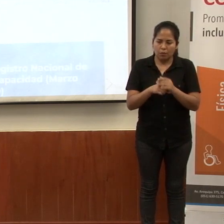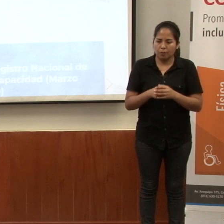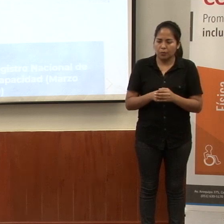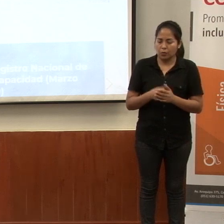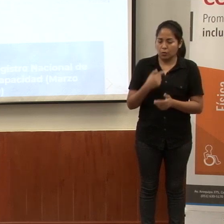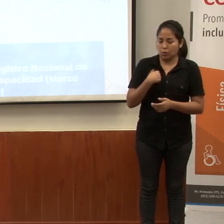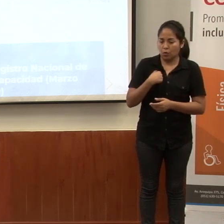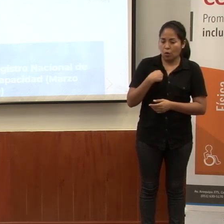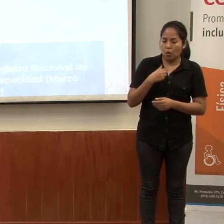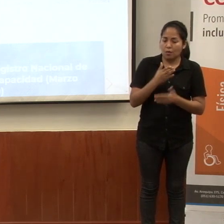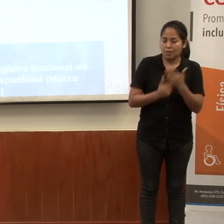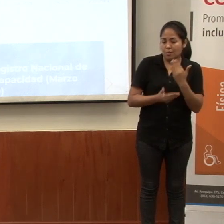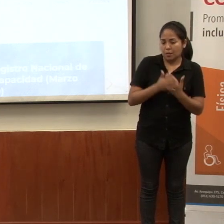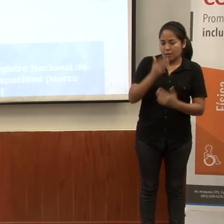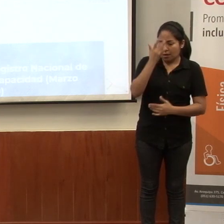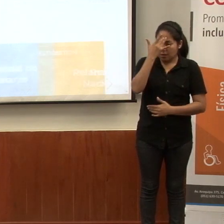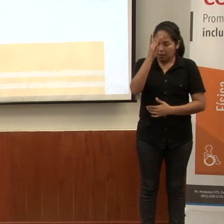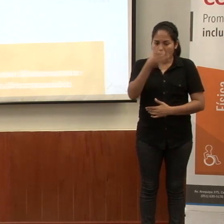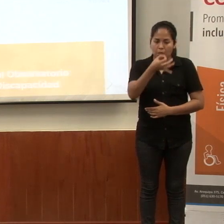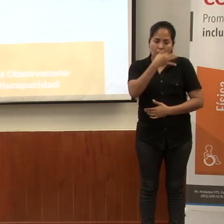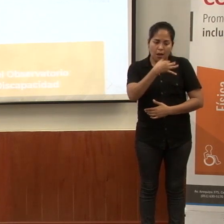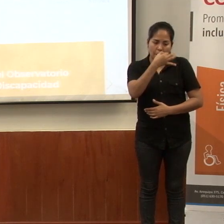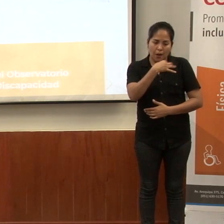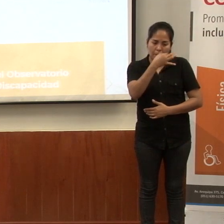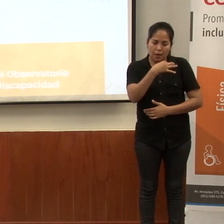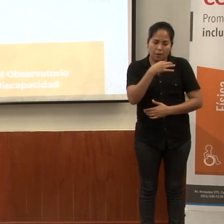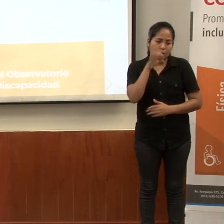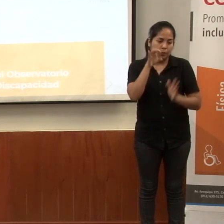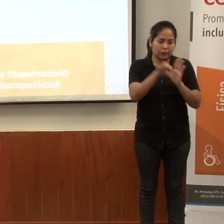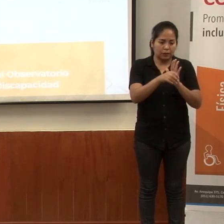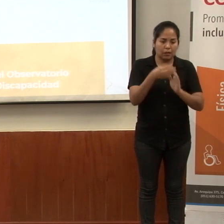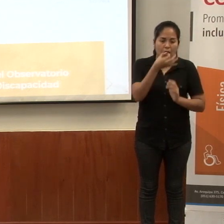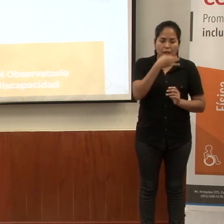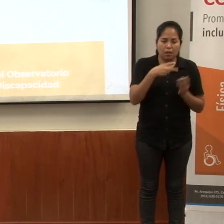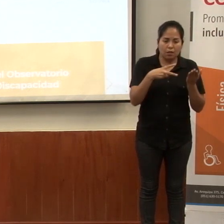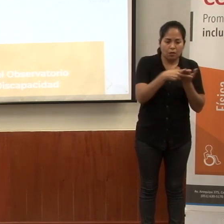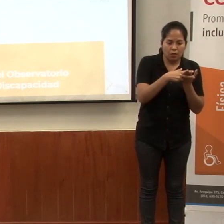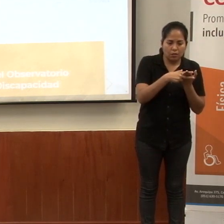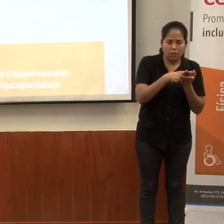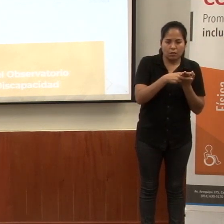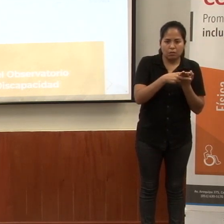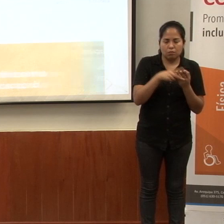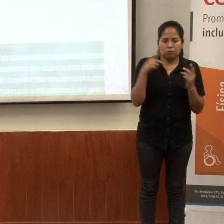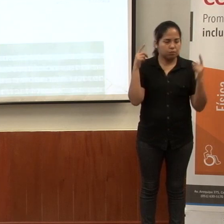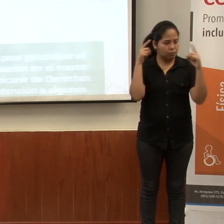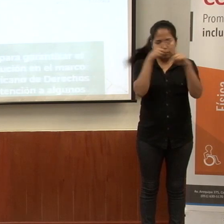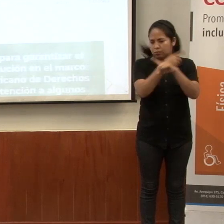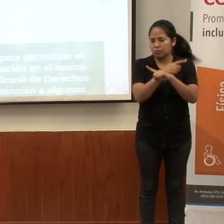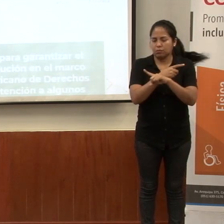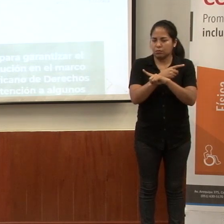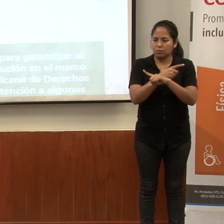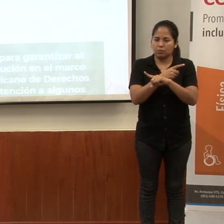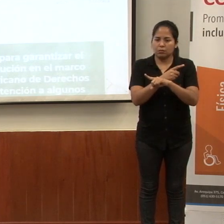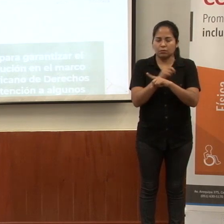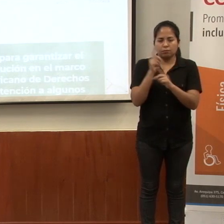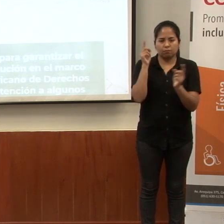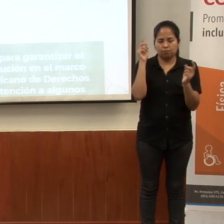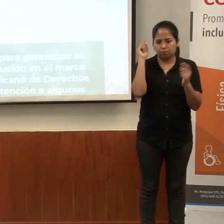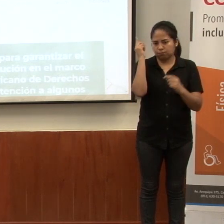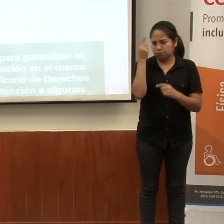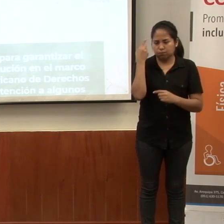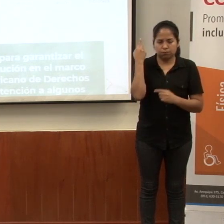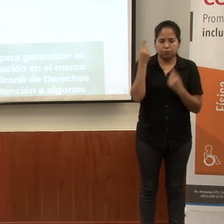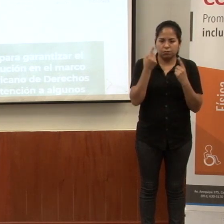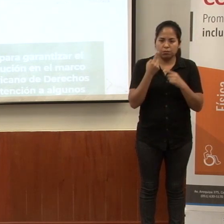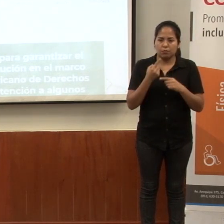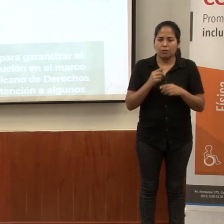puede ser autónomo, esto de acá, pero basta que deje de suspender su medicación para que caiga. Entonces, en el